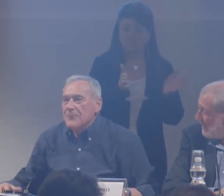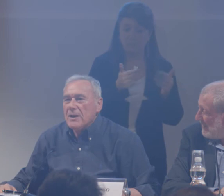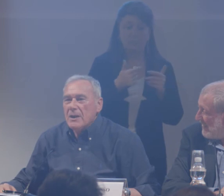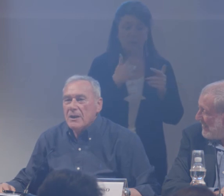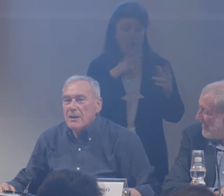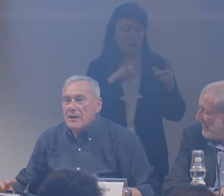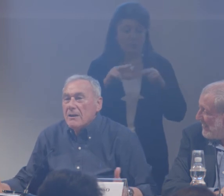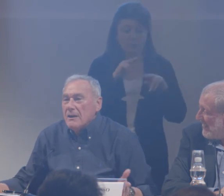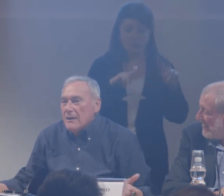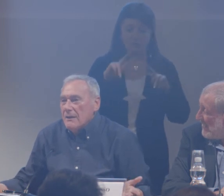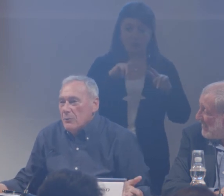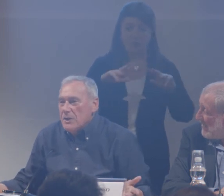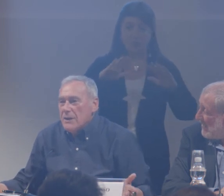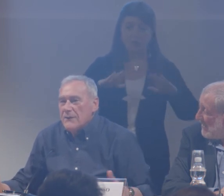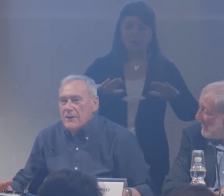riprendere